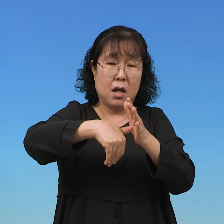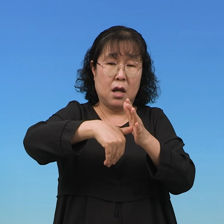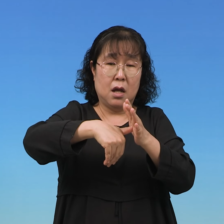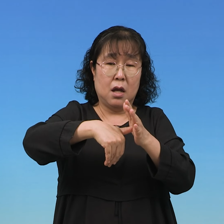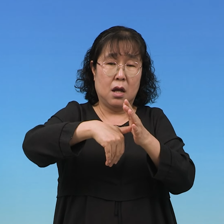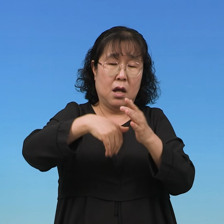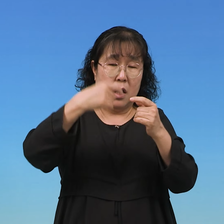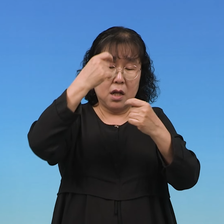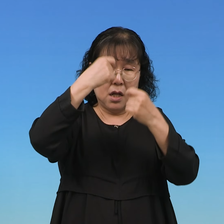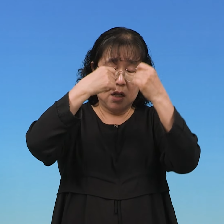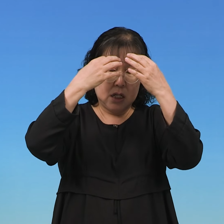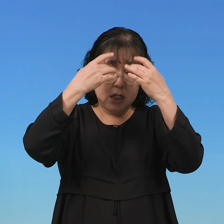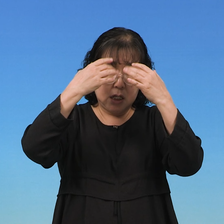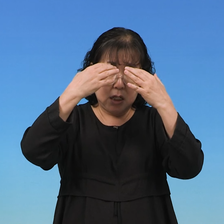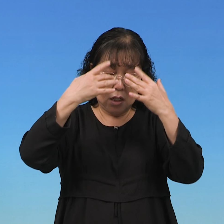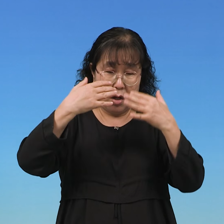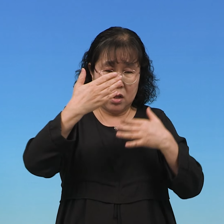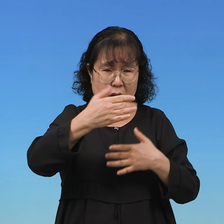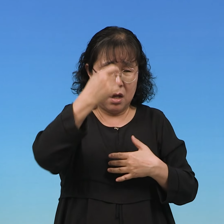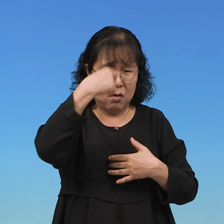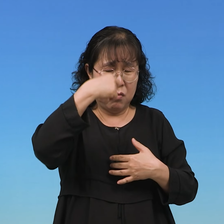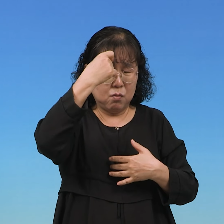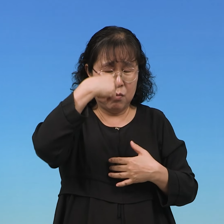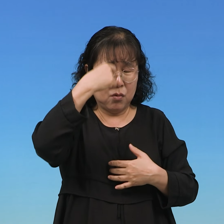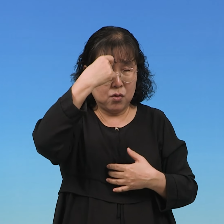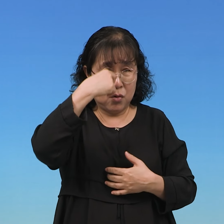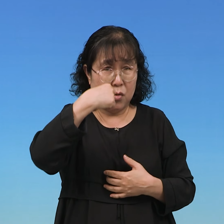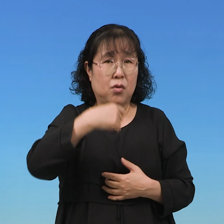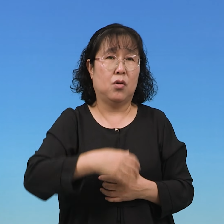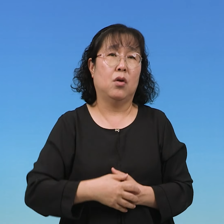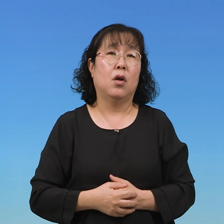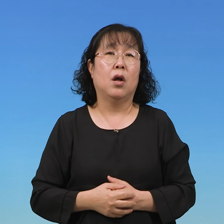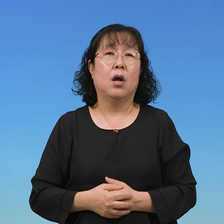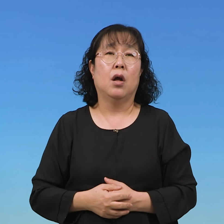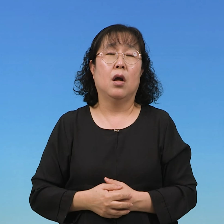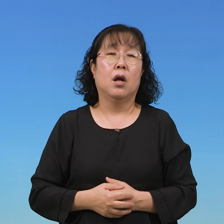흘리던 내 눈물,